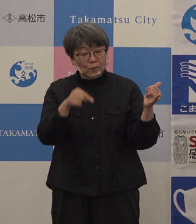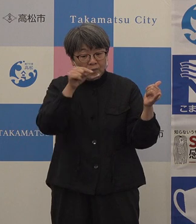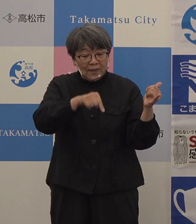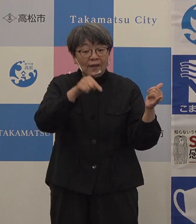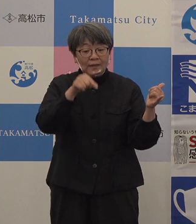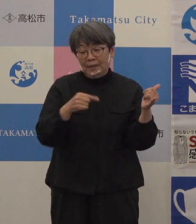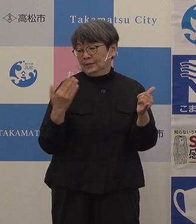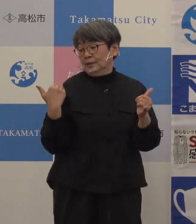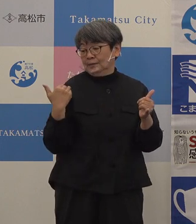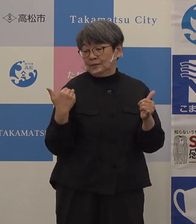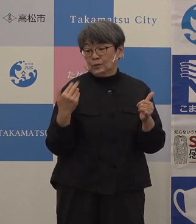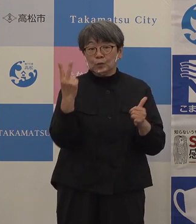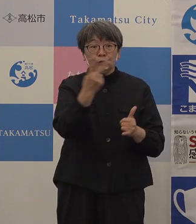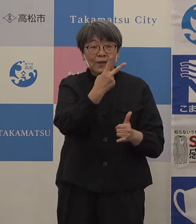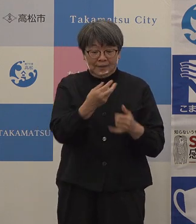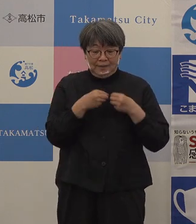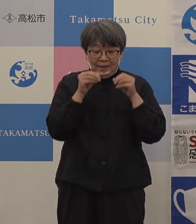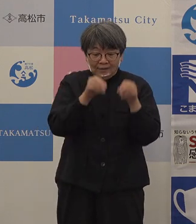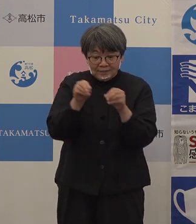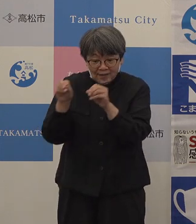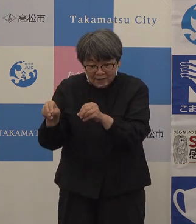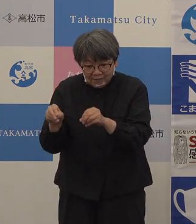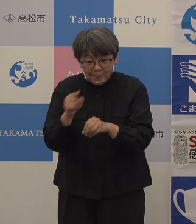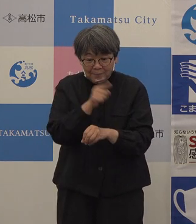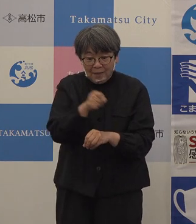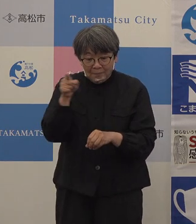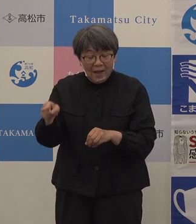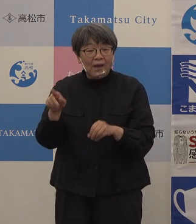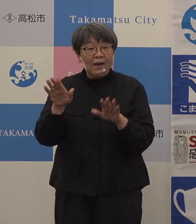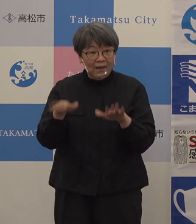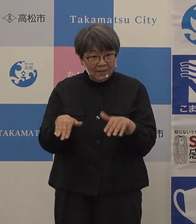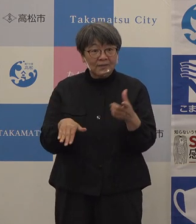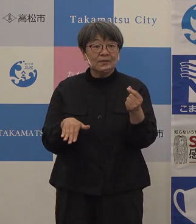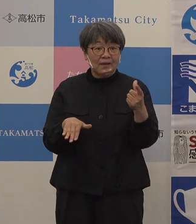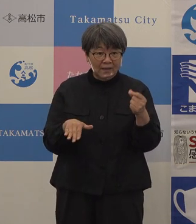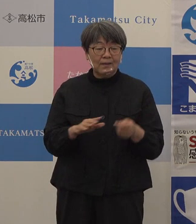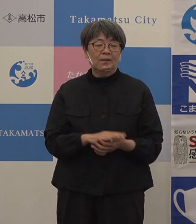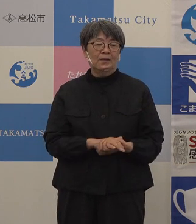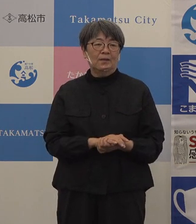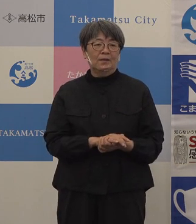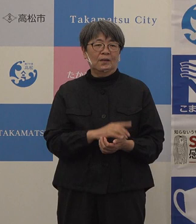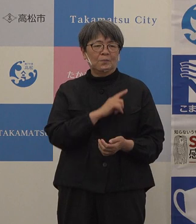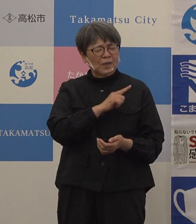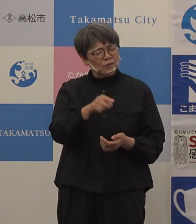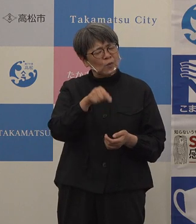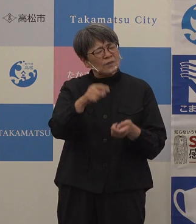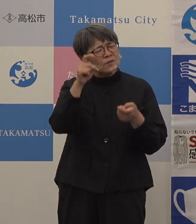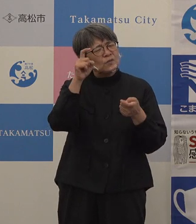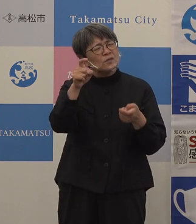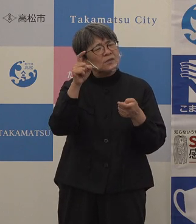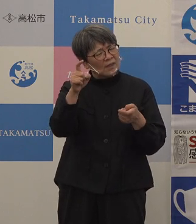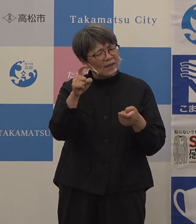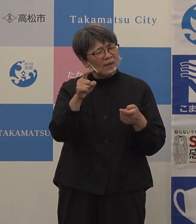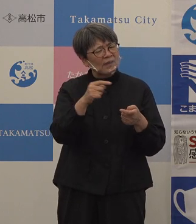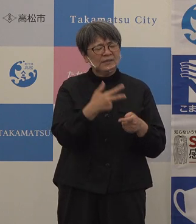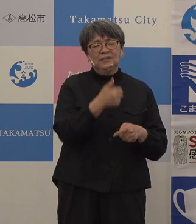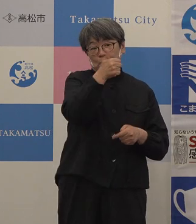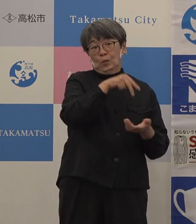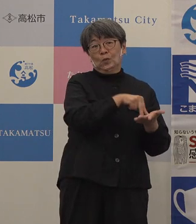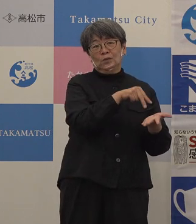の方で2名の方の感染が確認されたということなんですが、まず、これについての受け止めとです